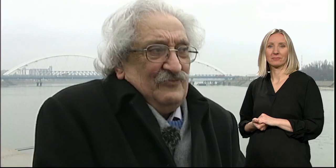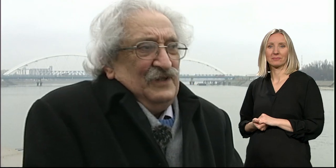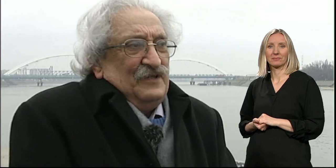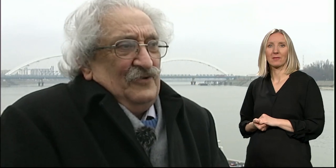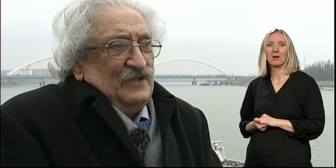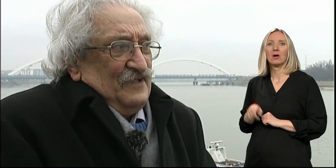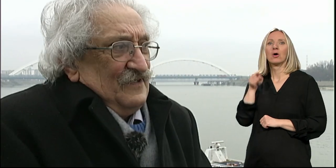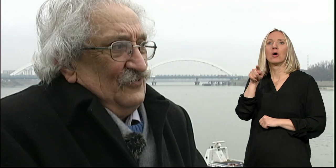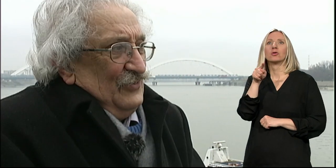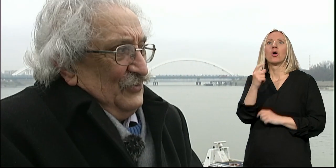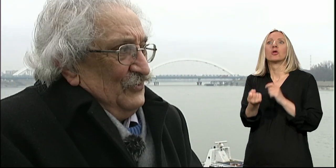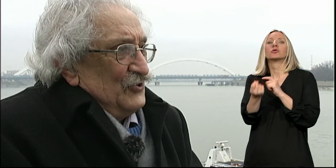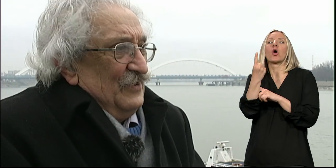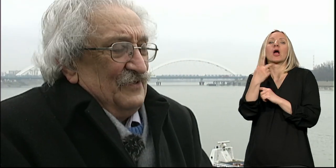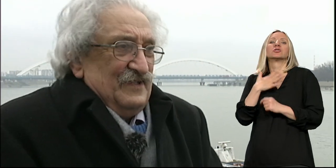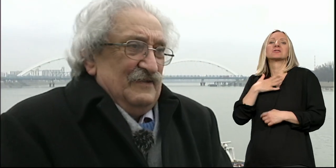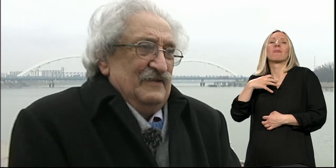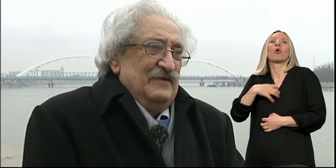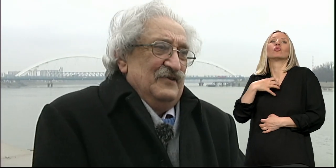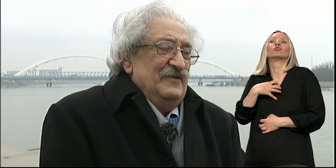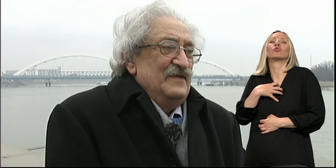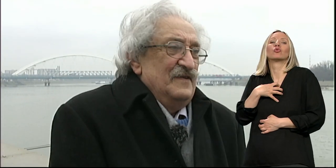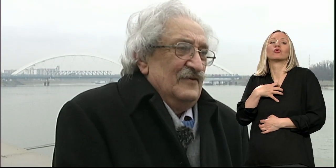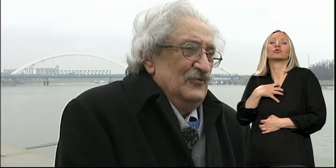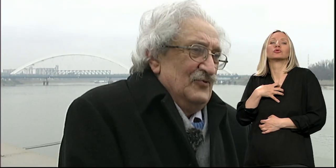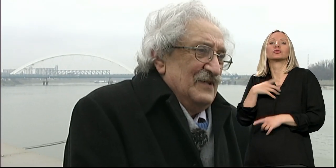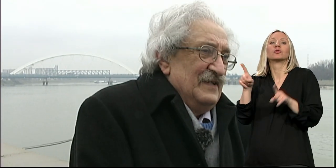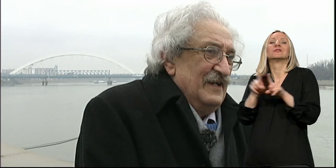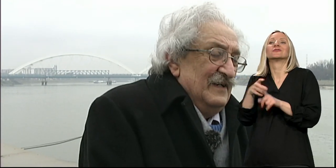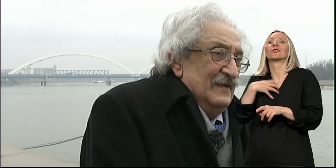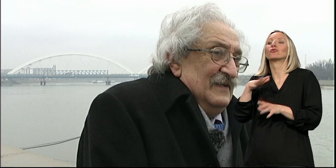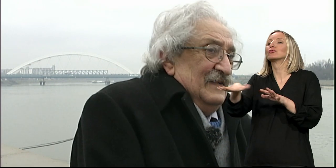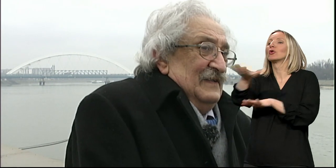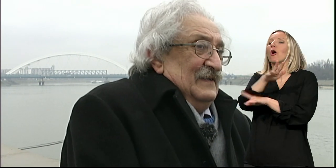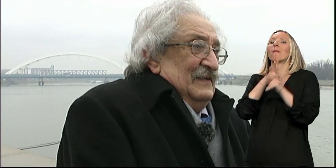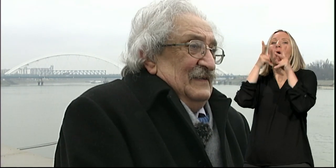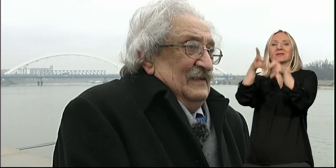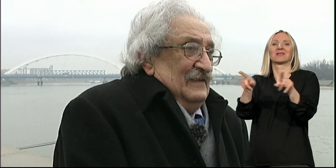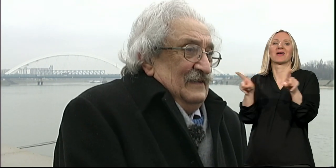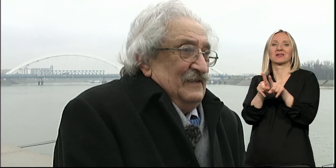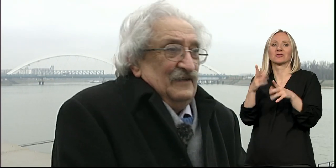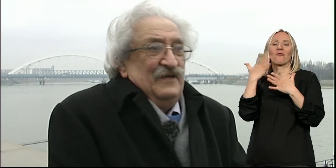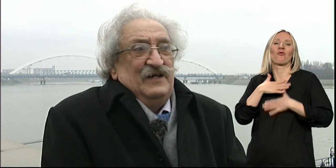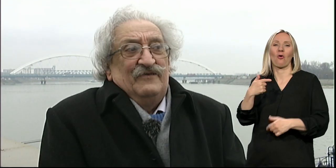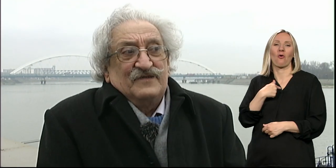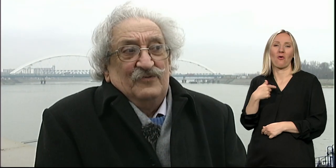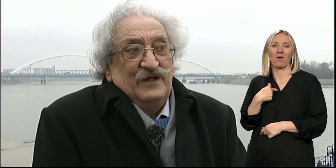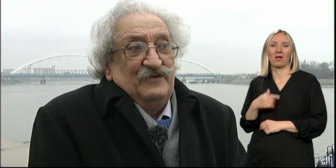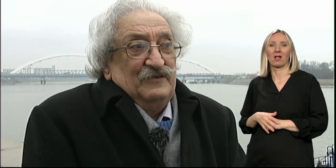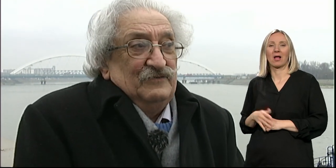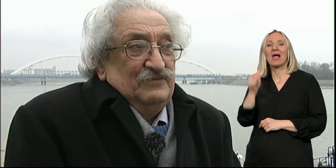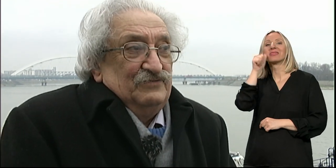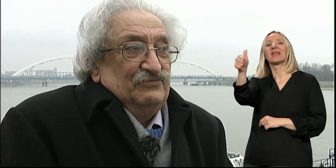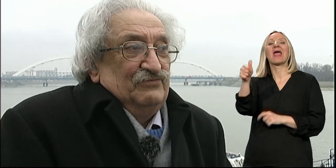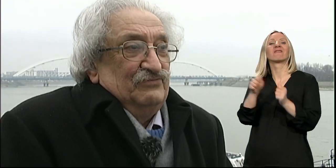ne samo jedan događaj za tu moju dušu, nego za, čini mi se, i za dušu Mostara. Znate, kad Dnevni Avaz